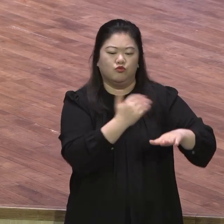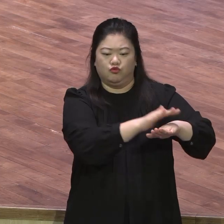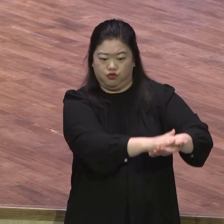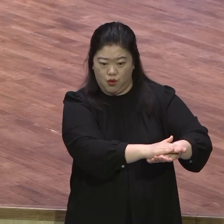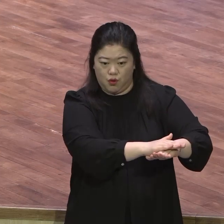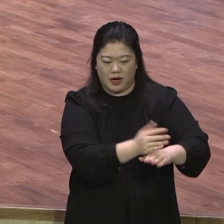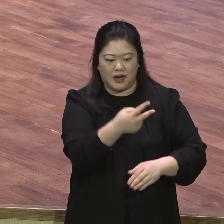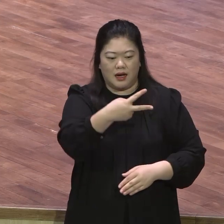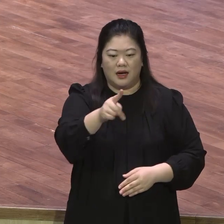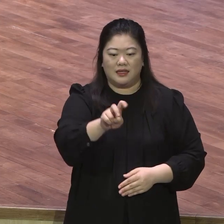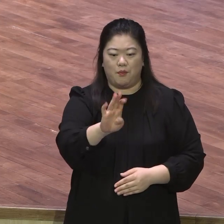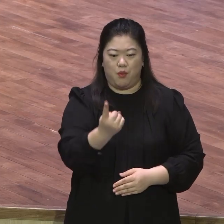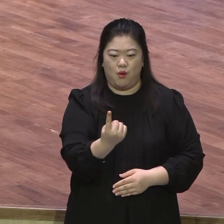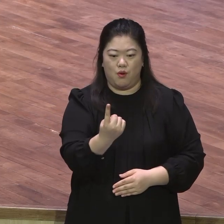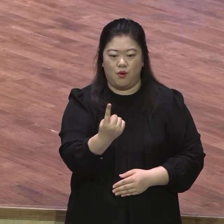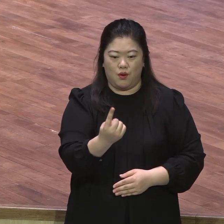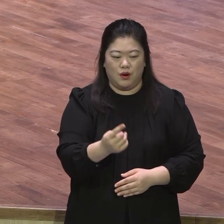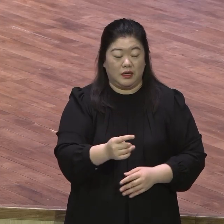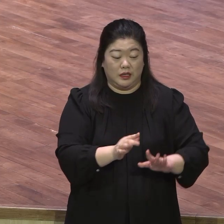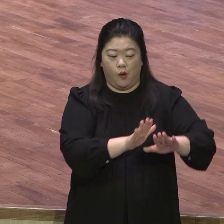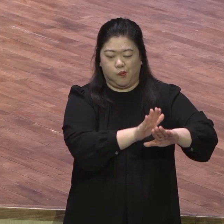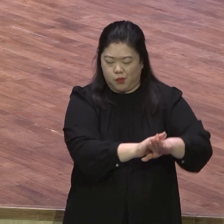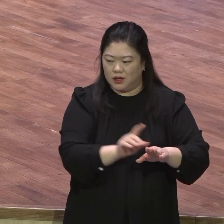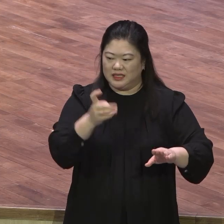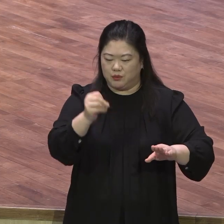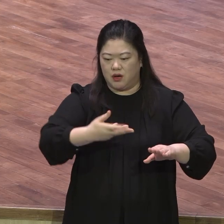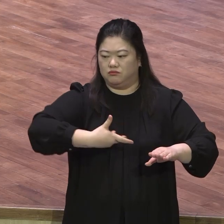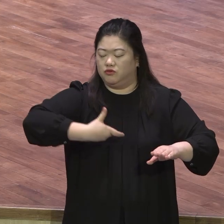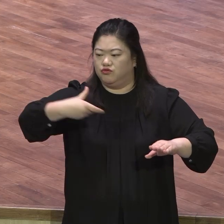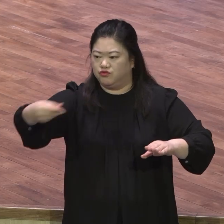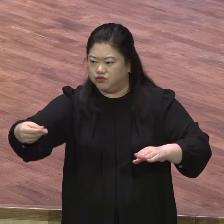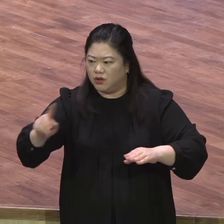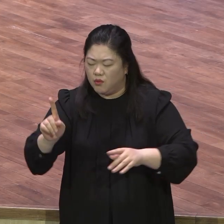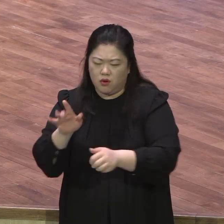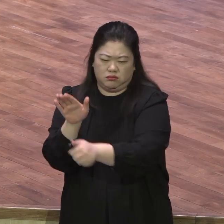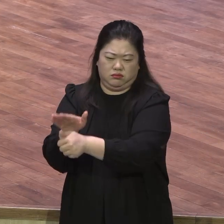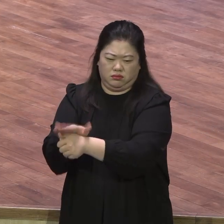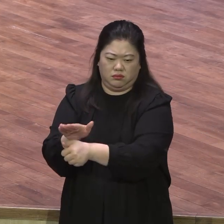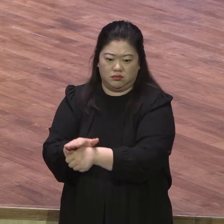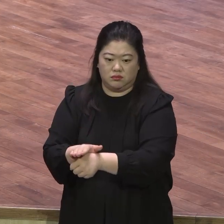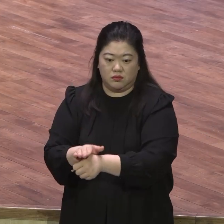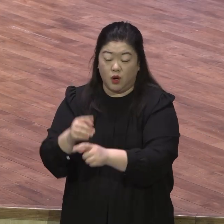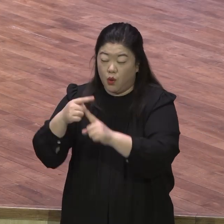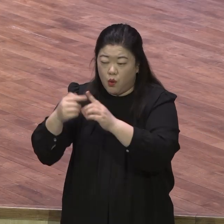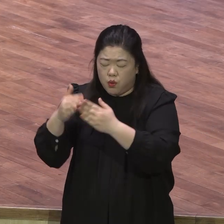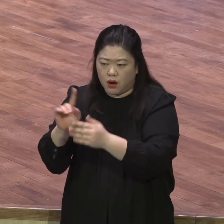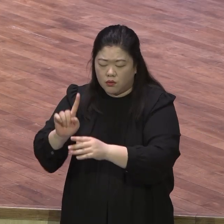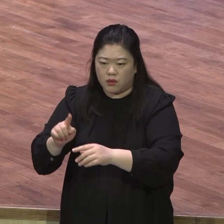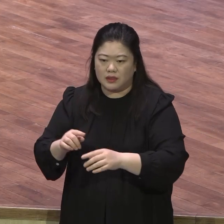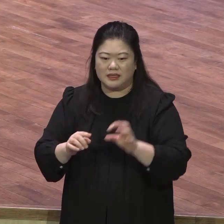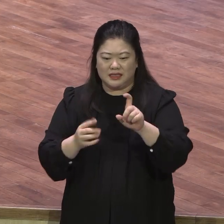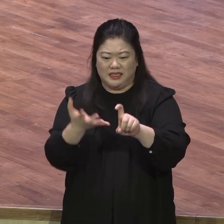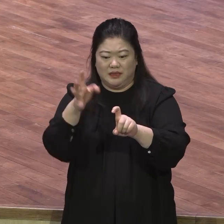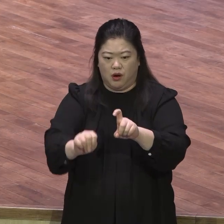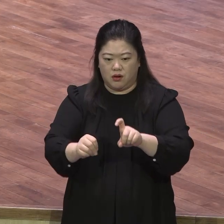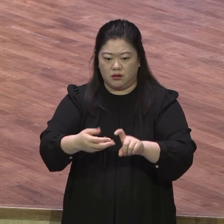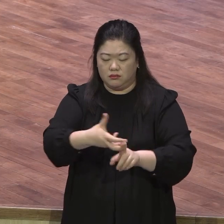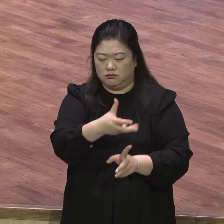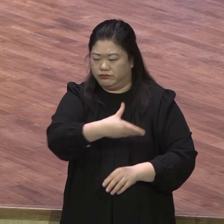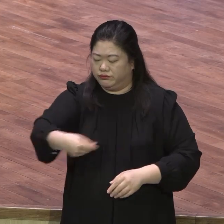참 좋은 화장품 회장 옛날에 왔었어요 그 정도로 불러가 10억 가져와 20억